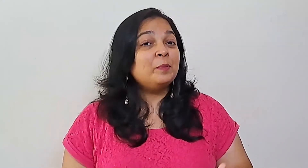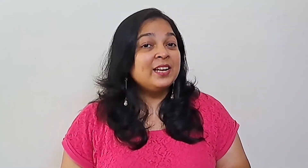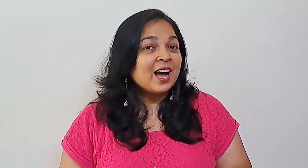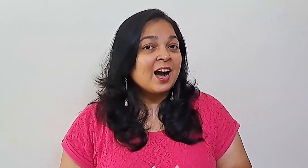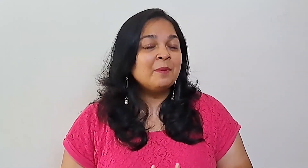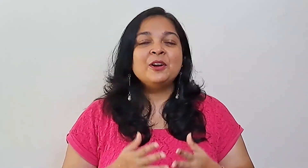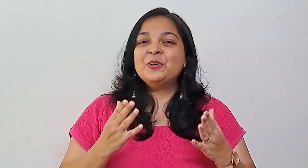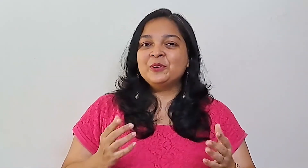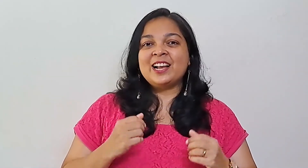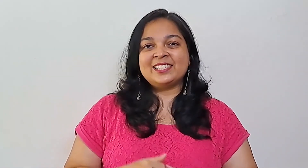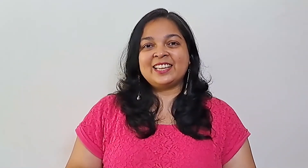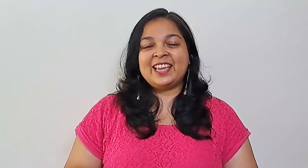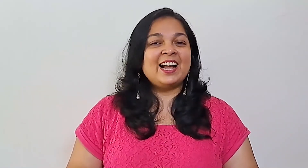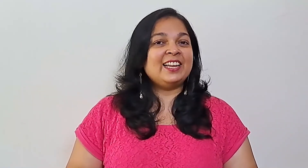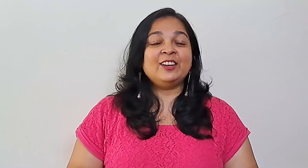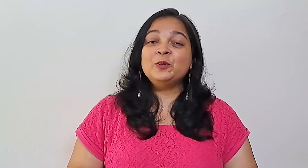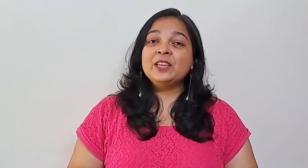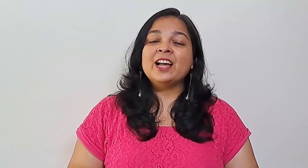ਜਾਣਨ। ਹਾਲੇਲੂਇਆ।